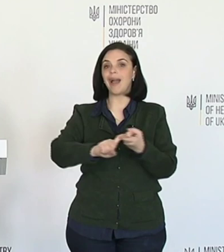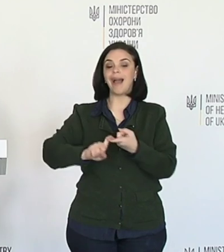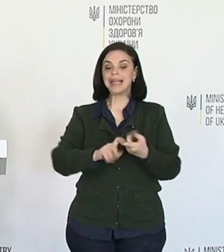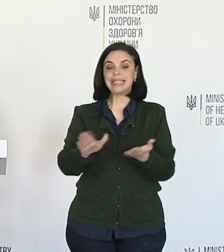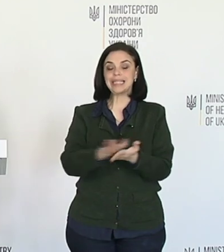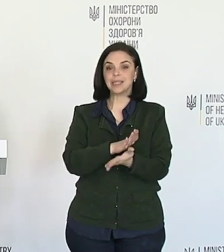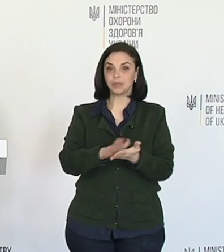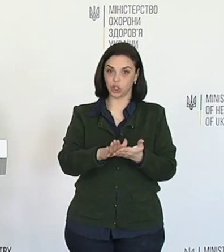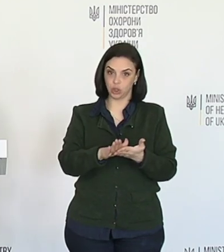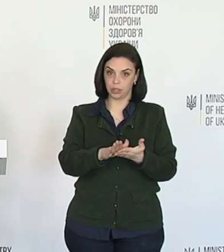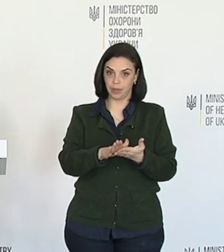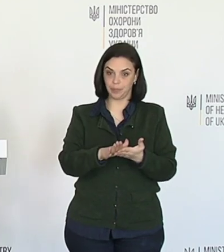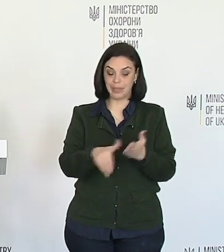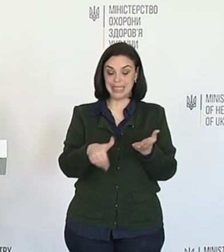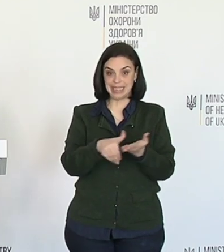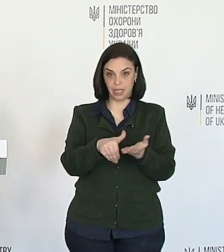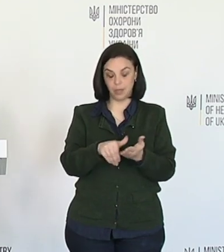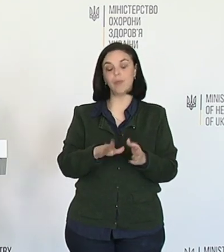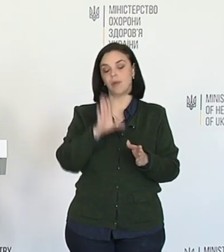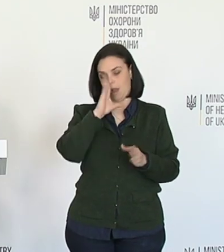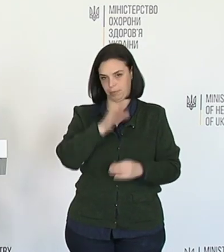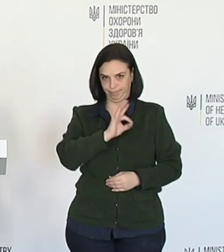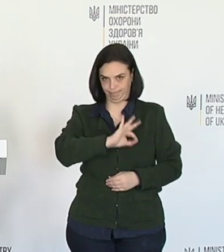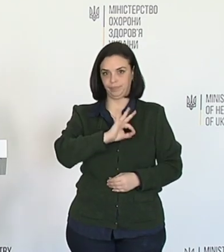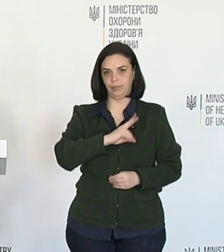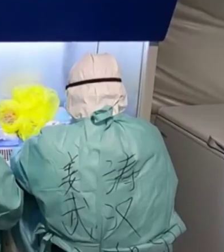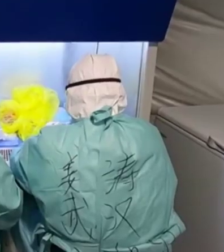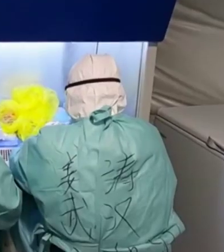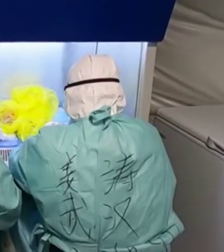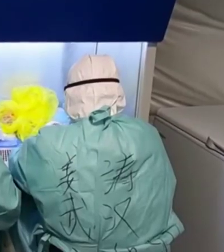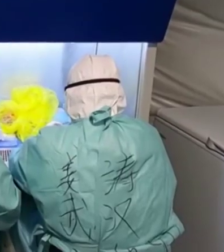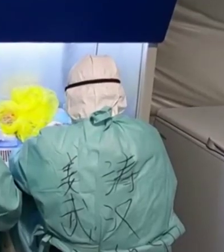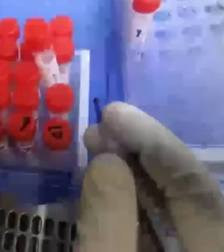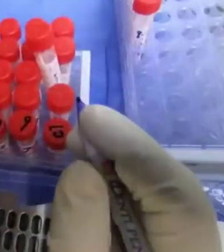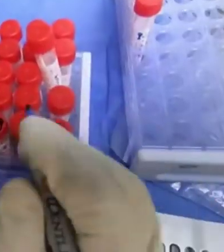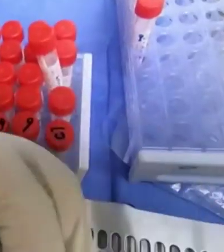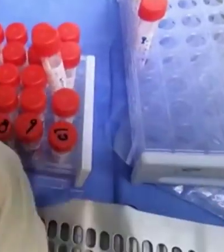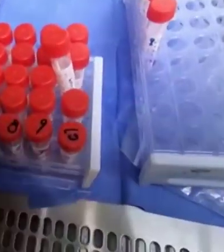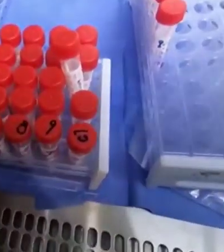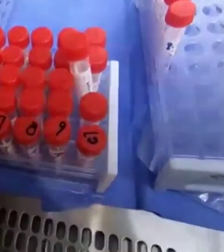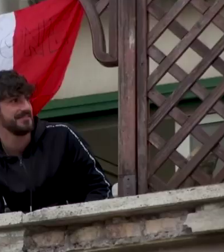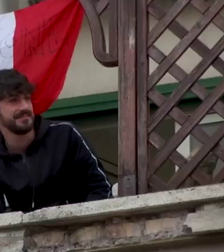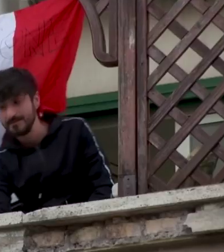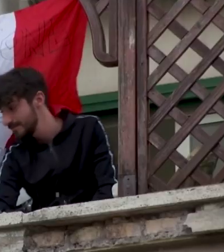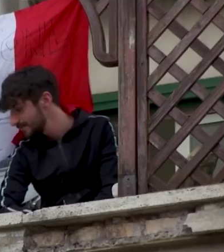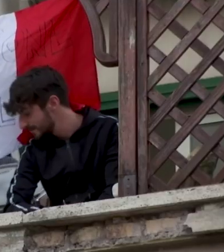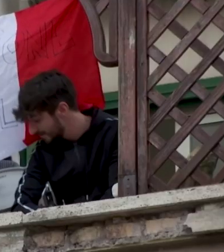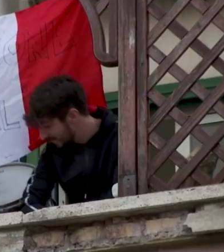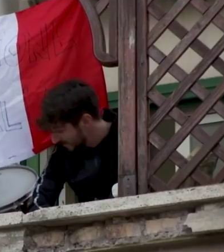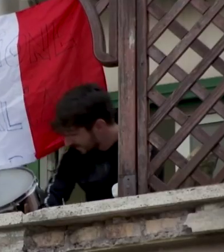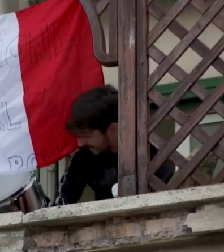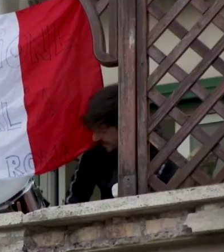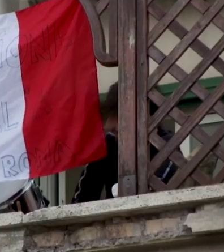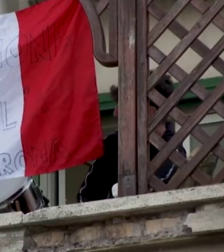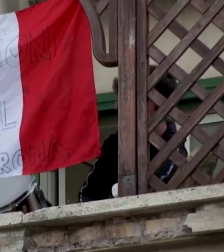Антисептичний засіб подіє на мікроорганізми. Із вірусами люди борються ліками, а от із сумом